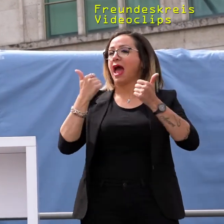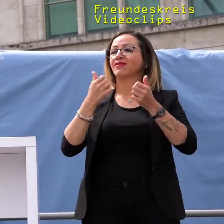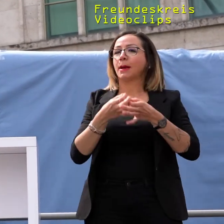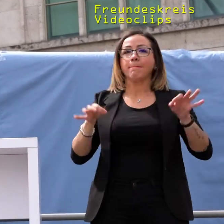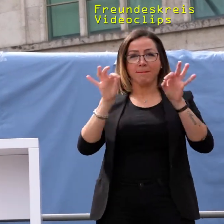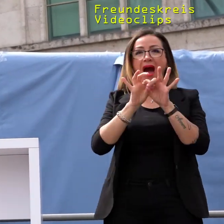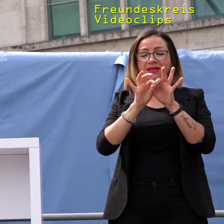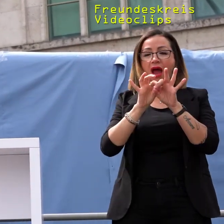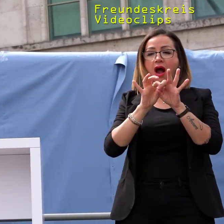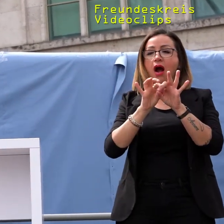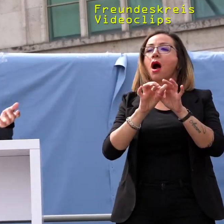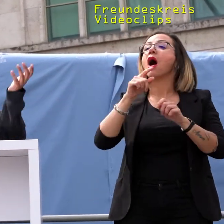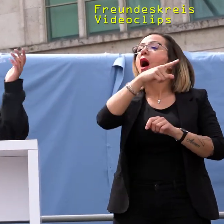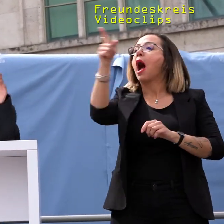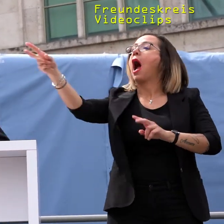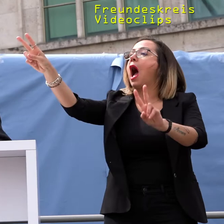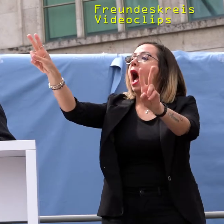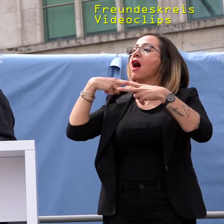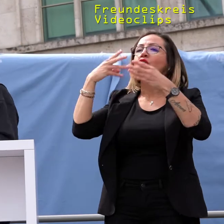Matter?